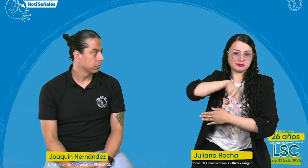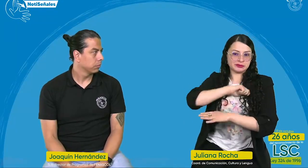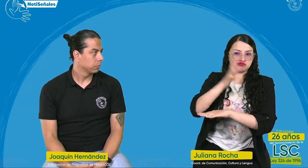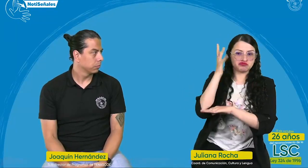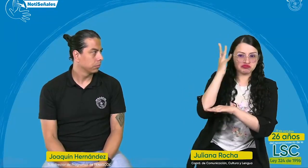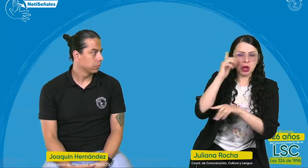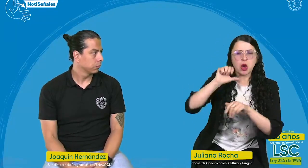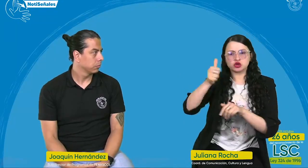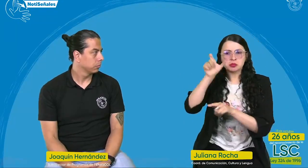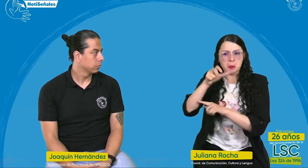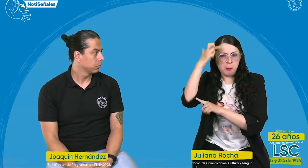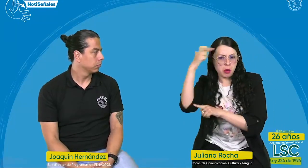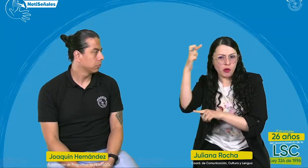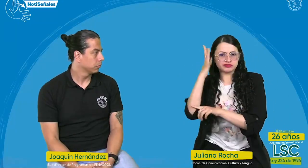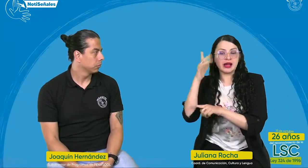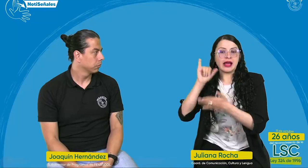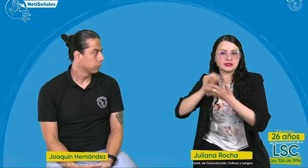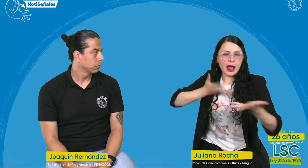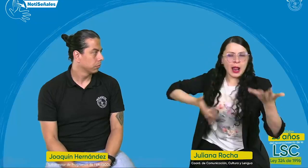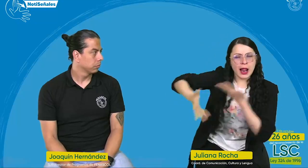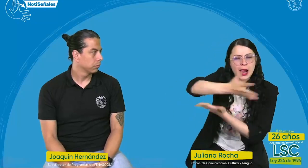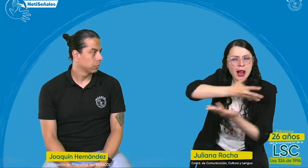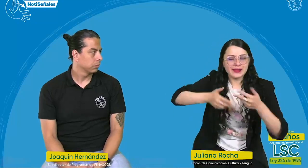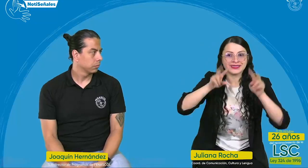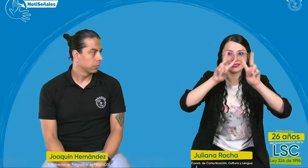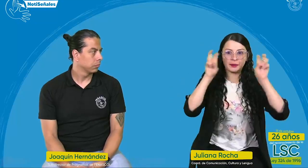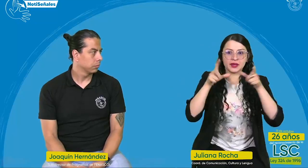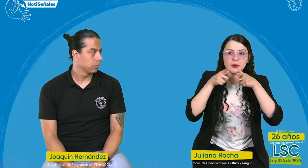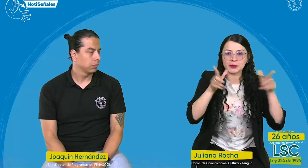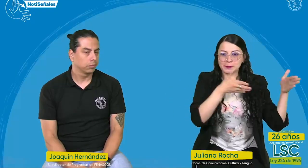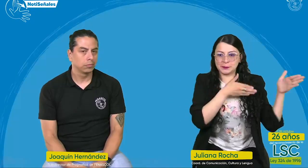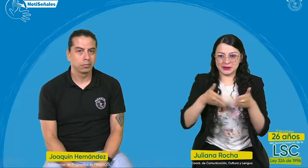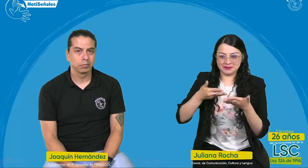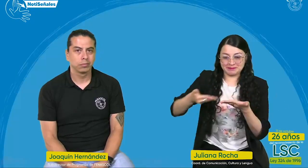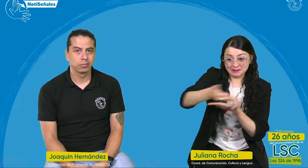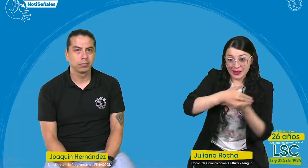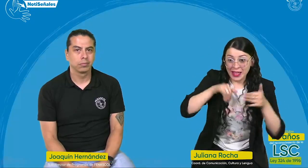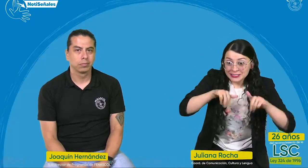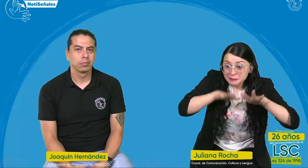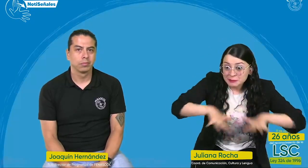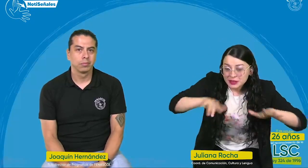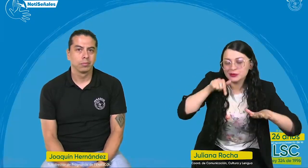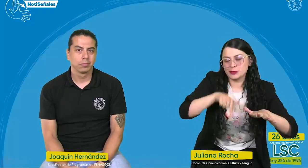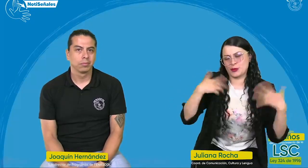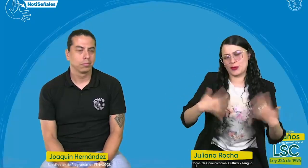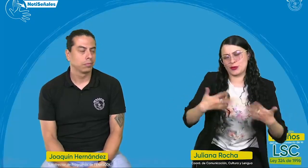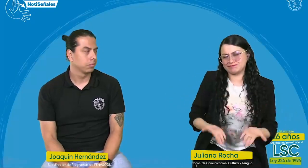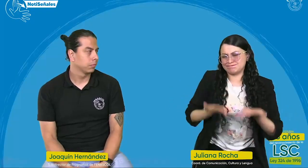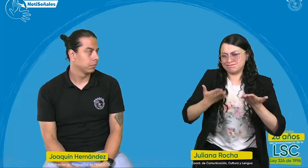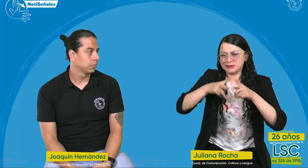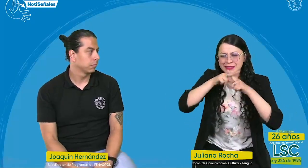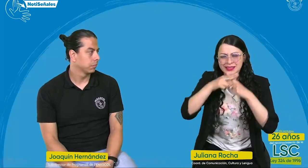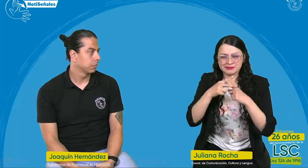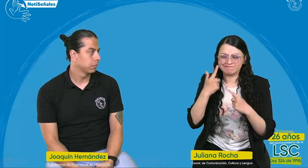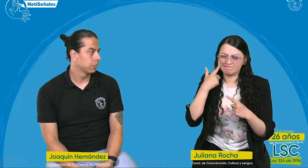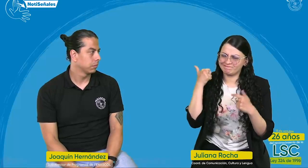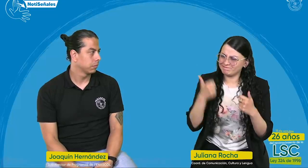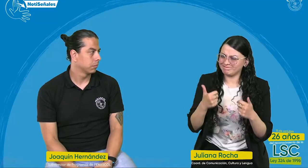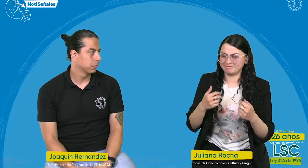con Mónica con nuestra invitada de España diferentes profesionales que nos hablarán sobre planeación lingüística este espacio pues van a ser